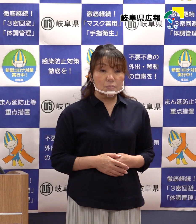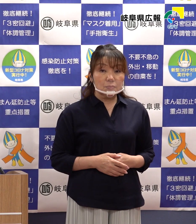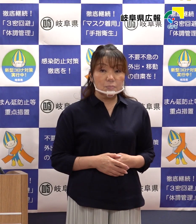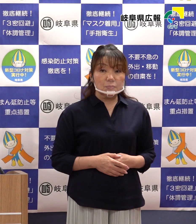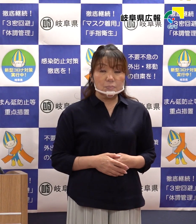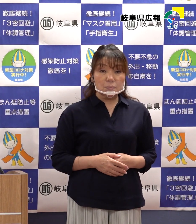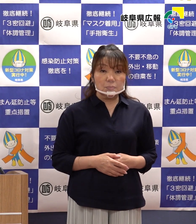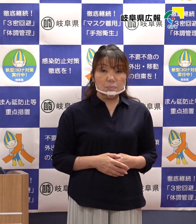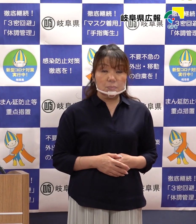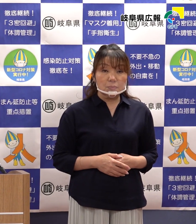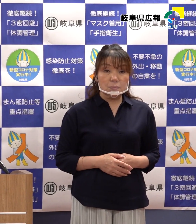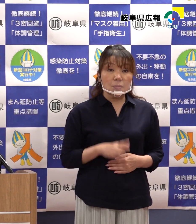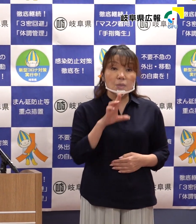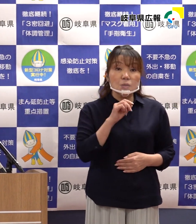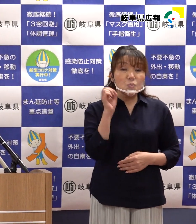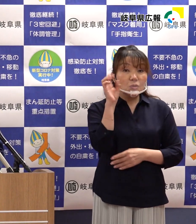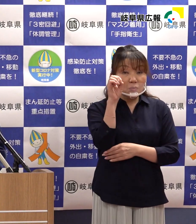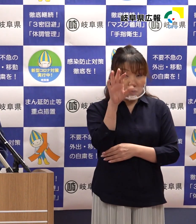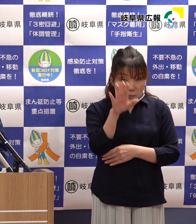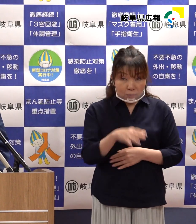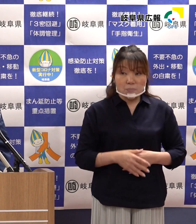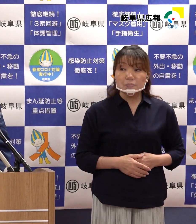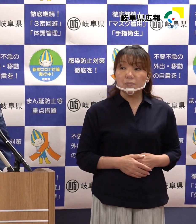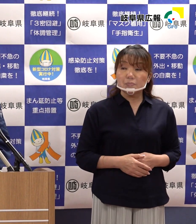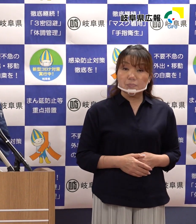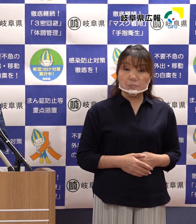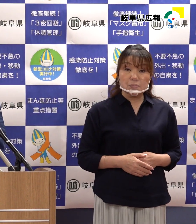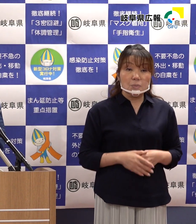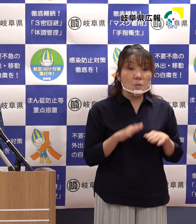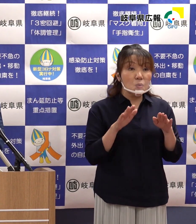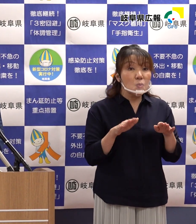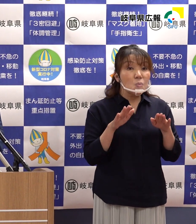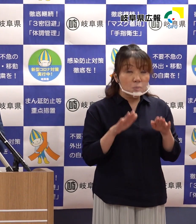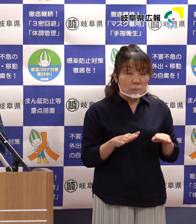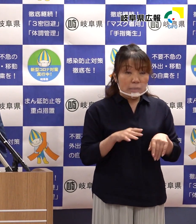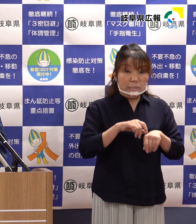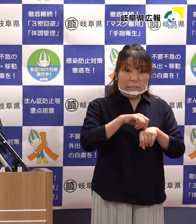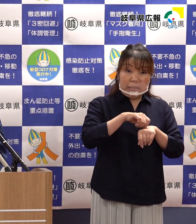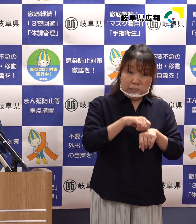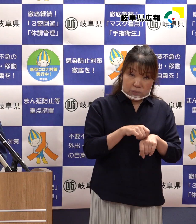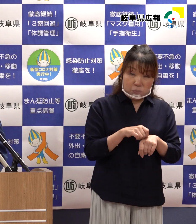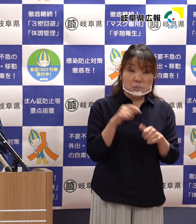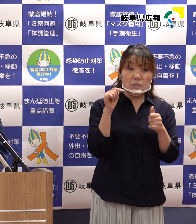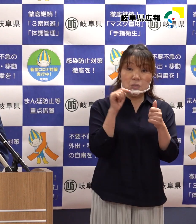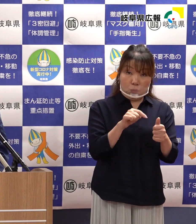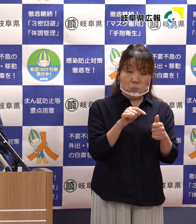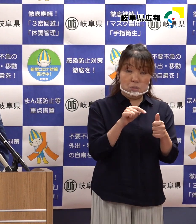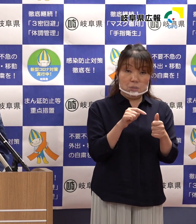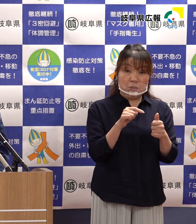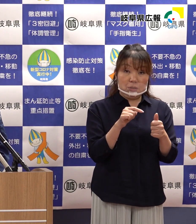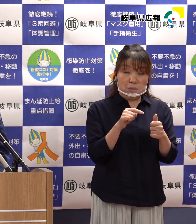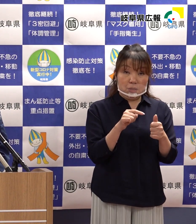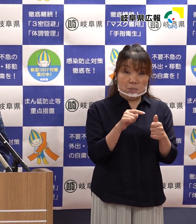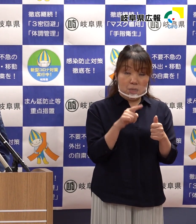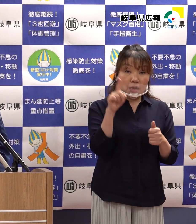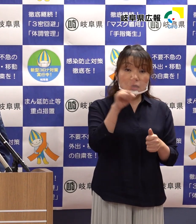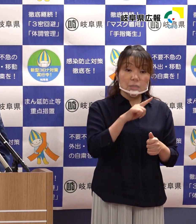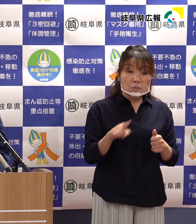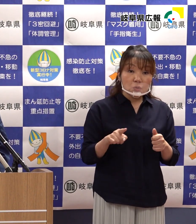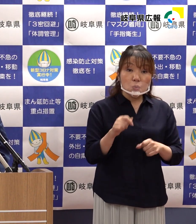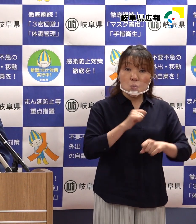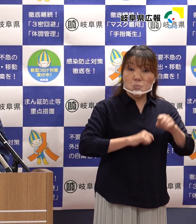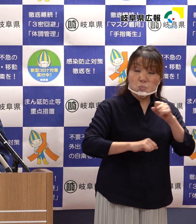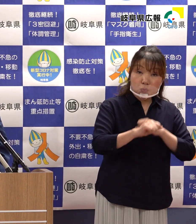ご新聞、はい、ご新聞の申します。はい、今回、まあ、結構厳しい措置で、まあ、人の行動変容を求め